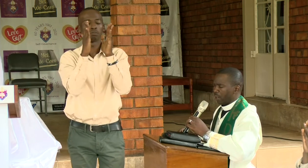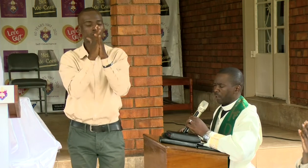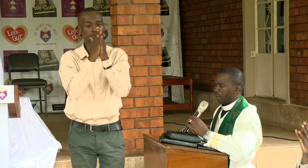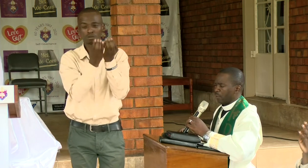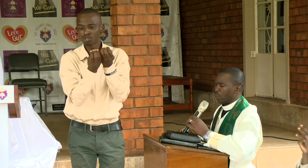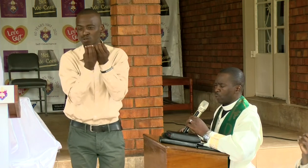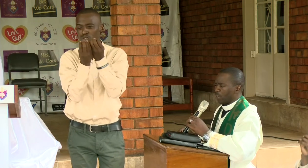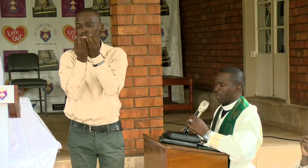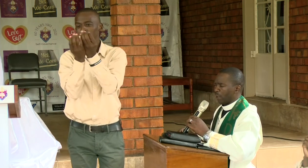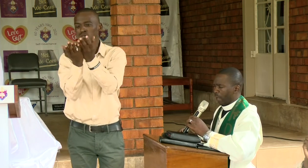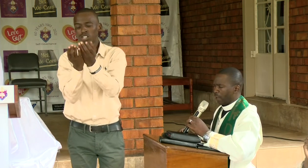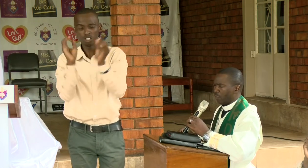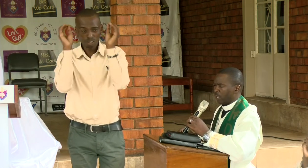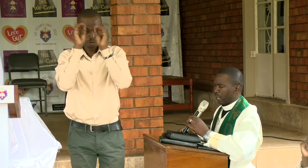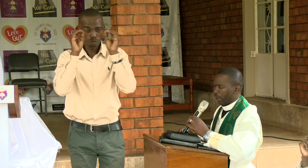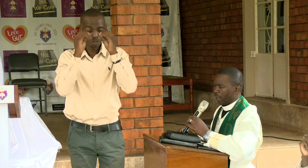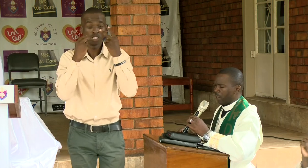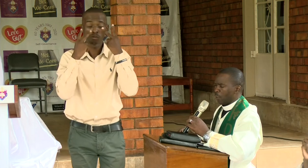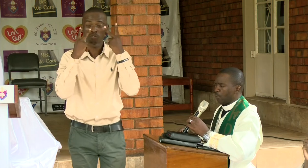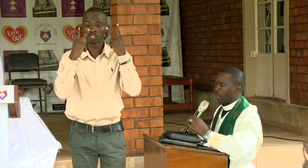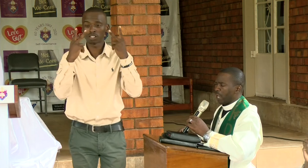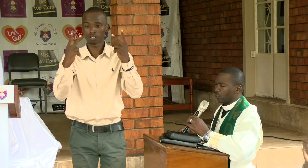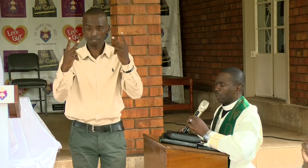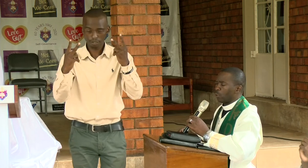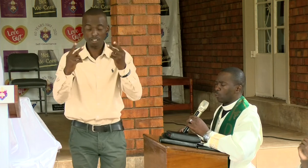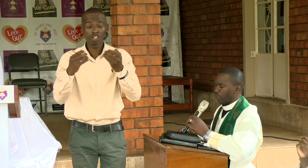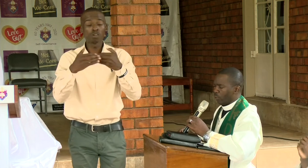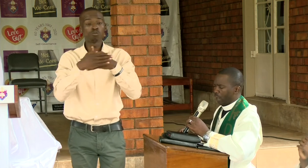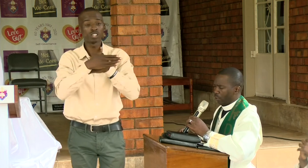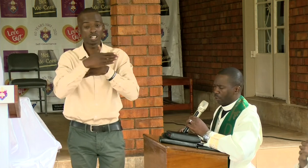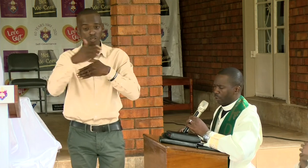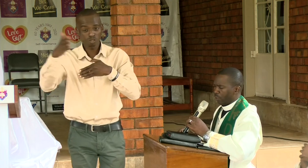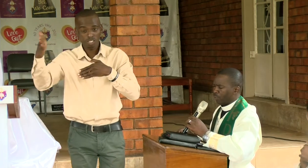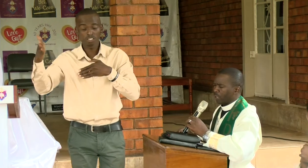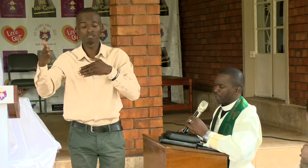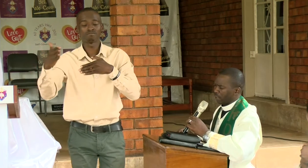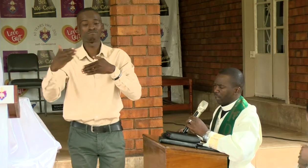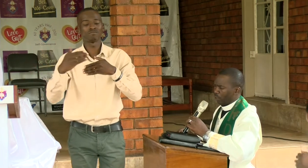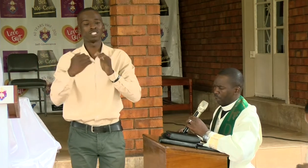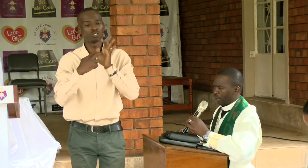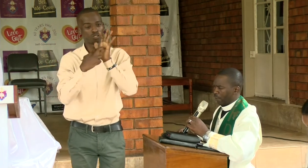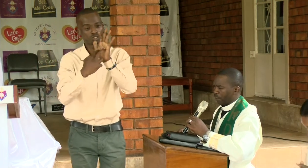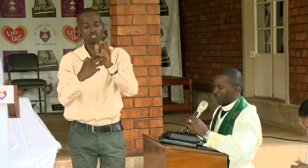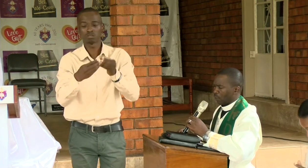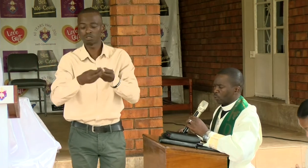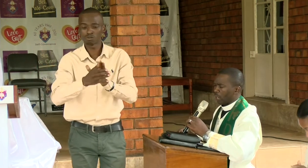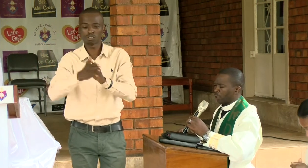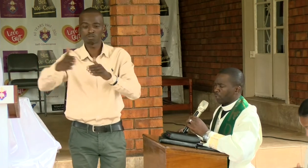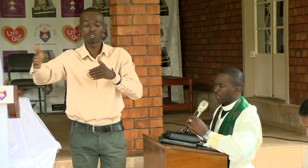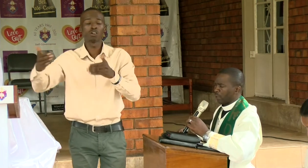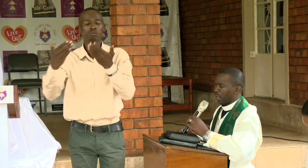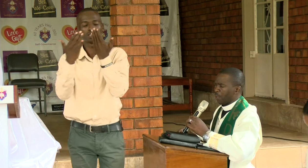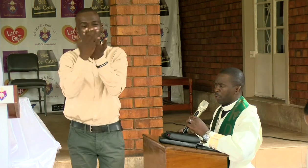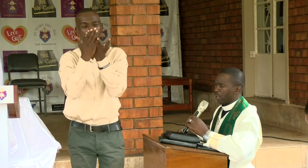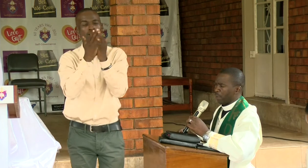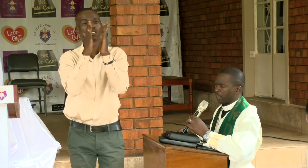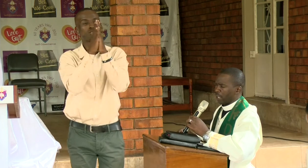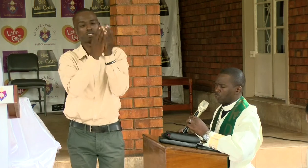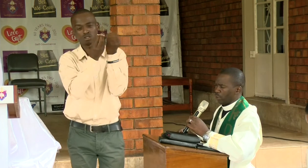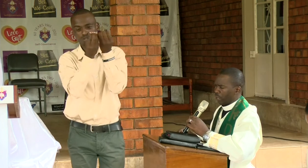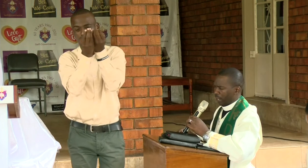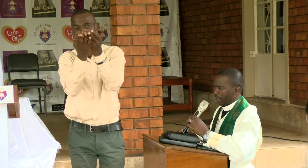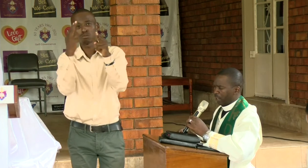muliweebwa, munoonye mulaba, muliraba, mweyanjule muligulirwawo. Buli asaba aweebwa. N'otugamba kitunaasaba nga mwenyera